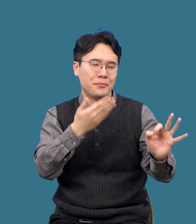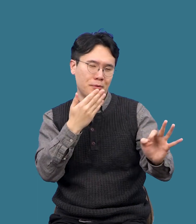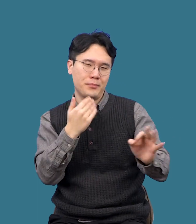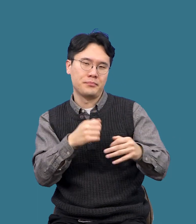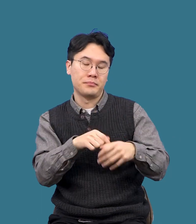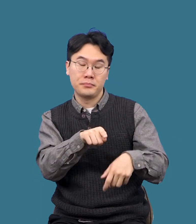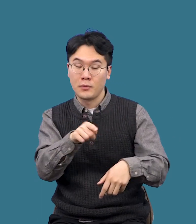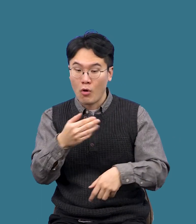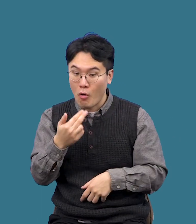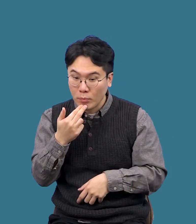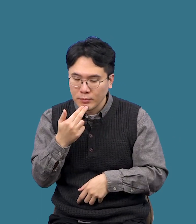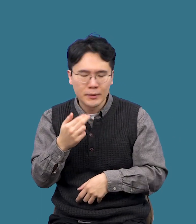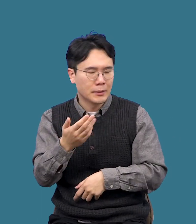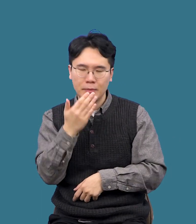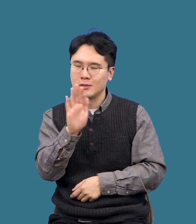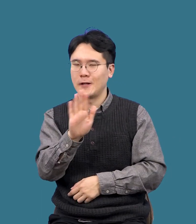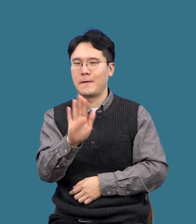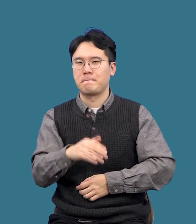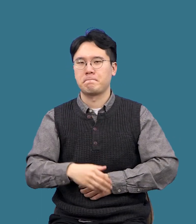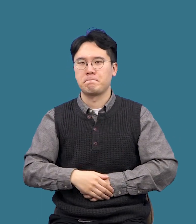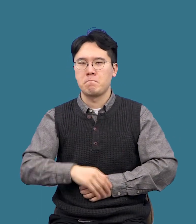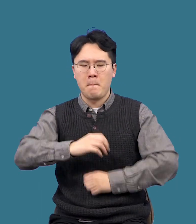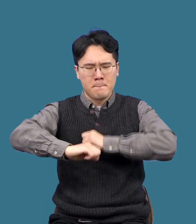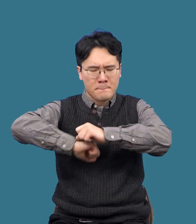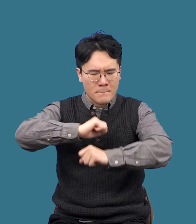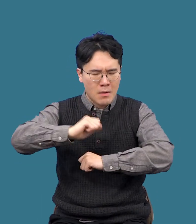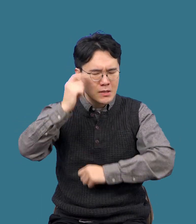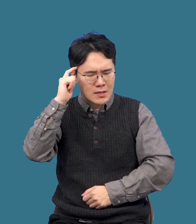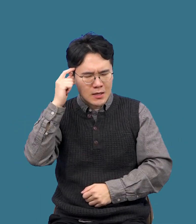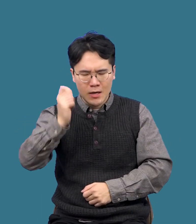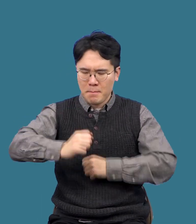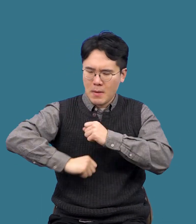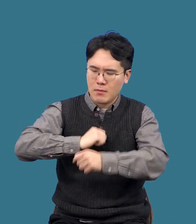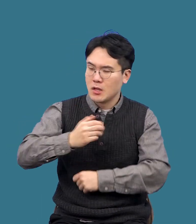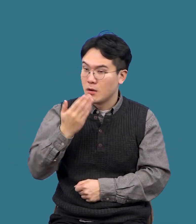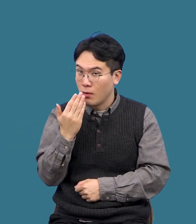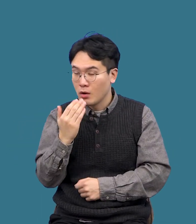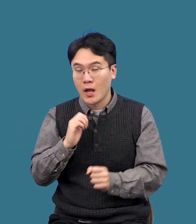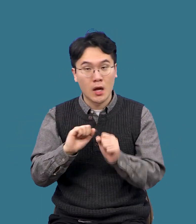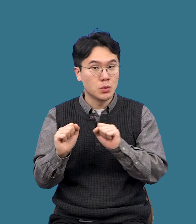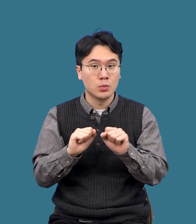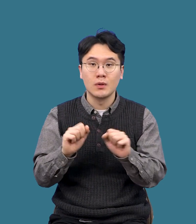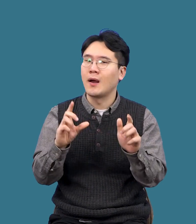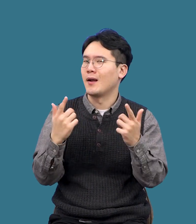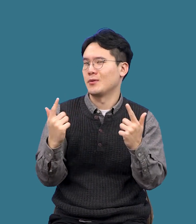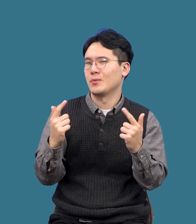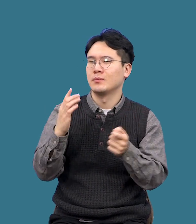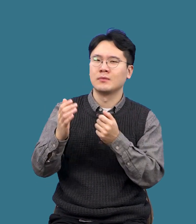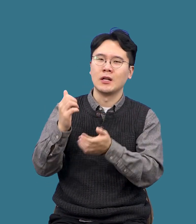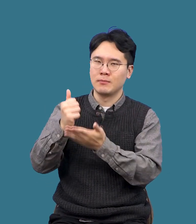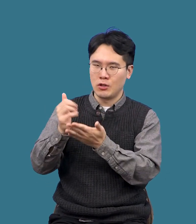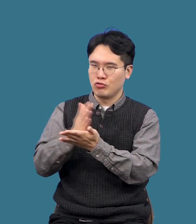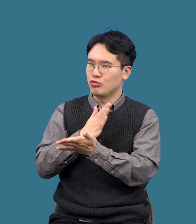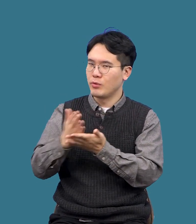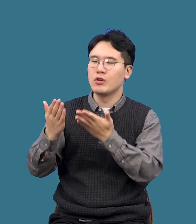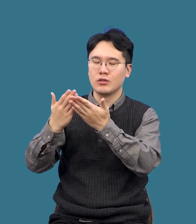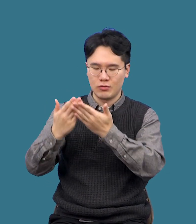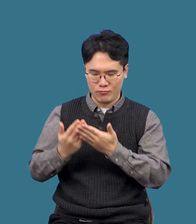마음대로 생각하고 마음대로 행동하는 것이 아니라 하나님께 구별된 존재로 쓰임을 받기